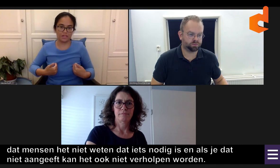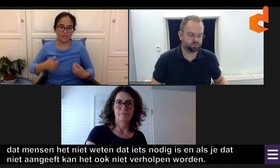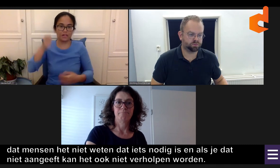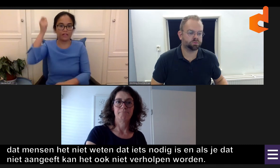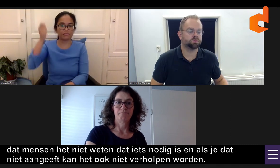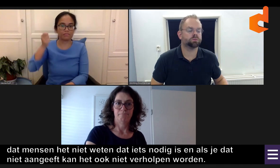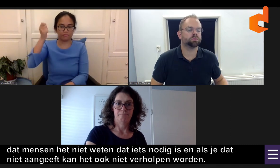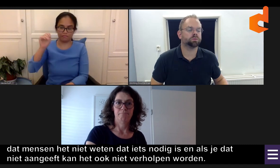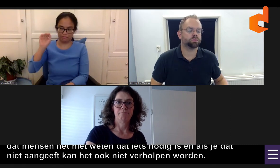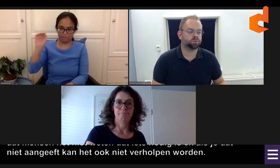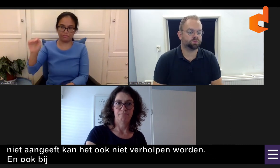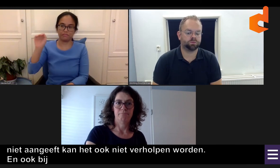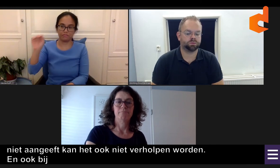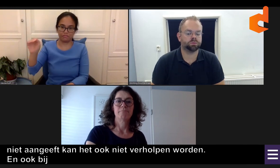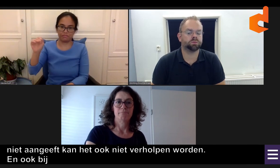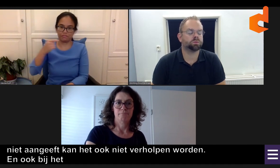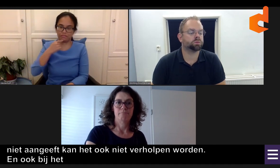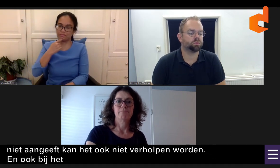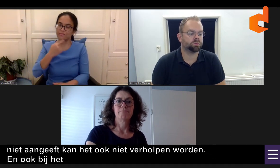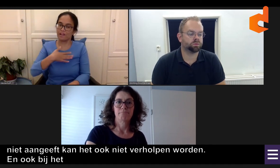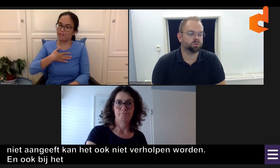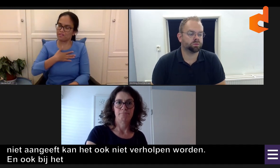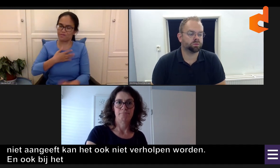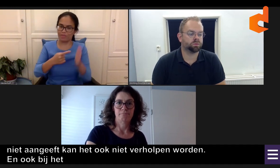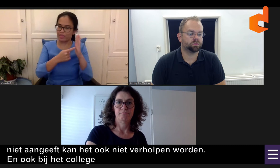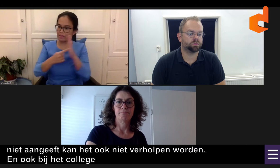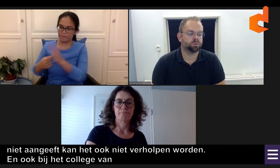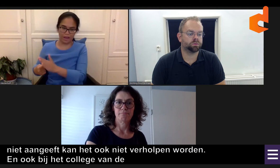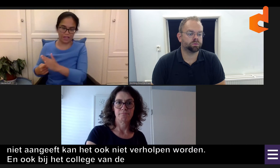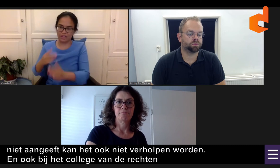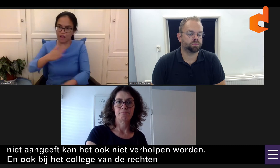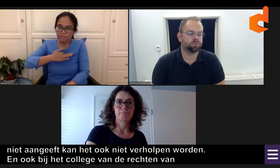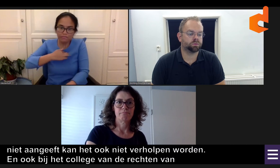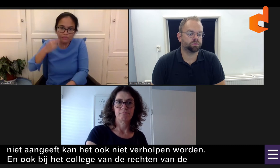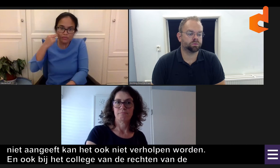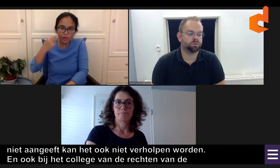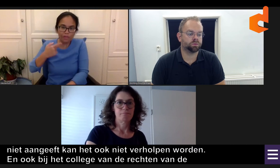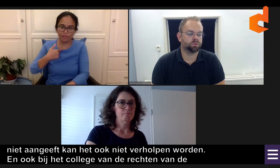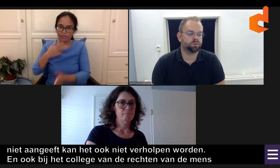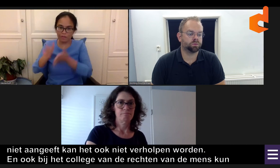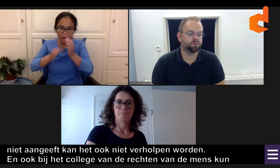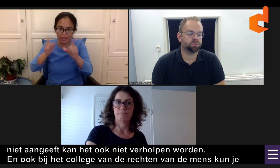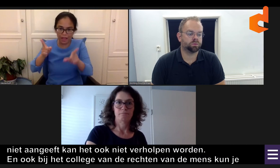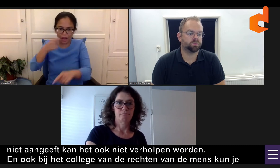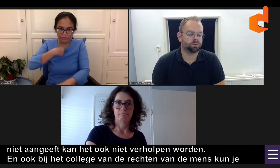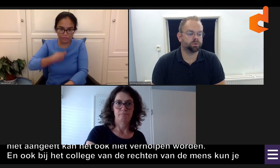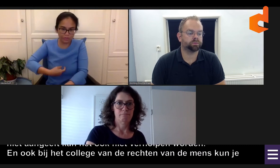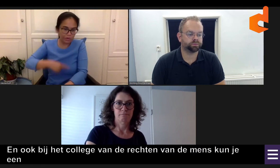En ook bij het college van de rechten van de mens, daar kan je ook een belemmering aankaarten. Als je het gevoel hebt dat je gediscrimineerd wordt omdat je doof bent of omdat